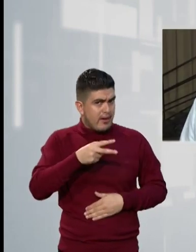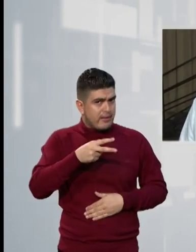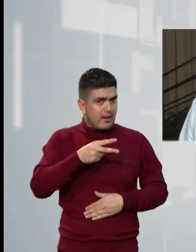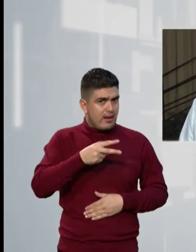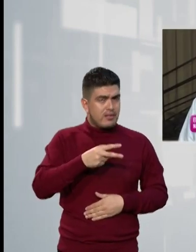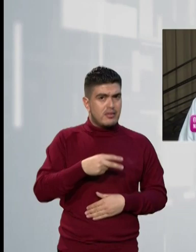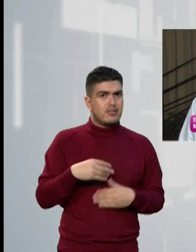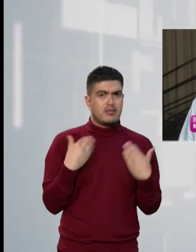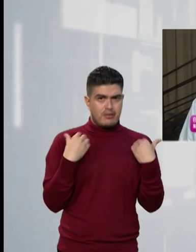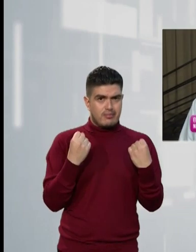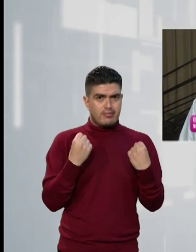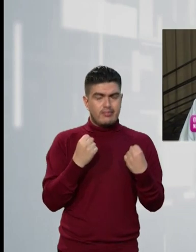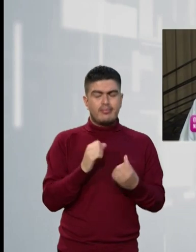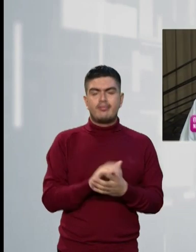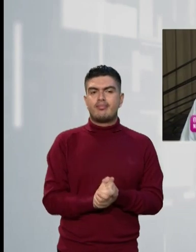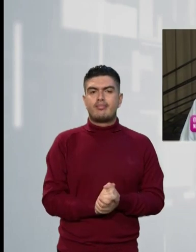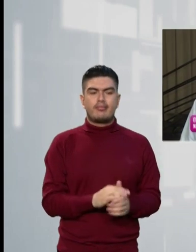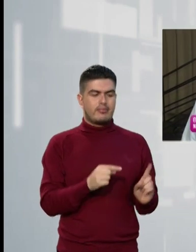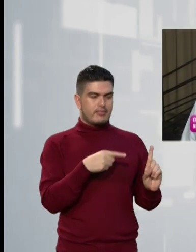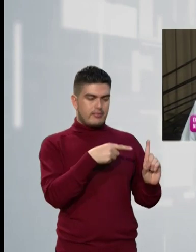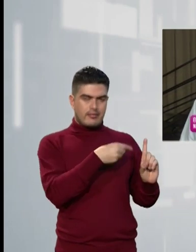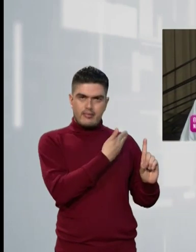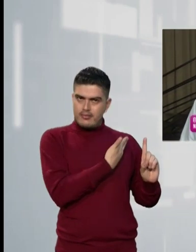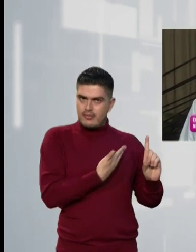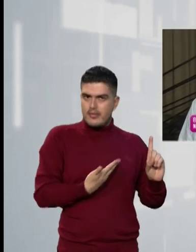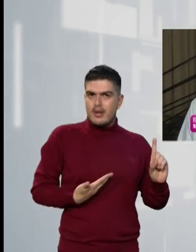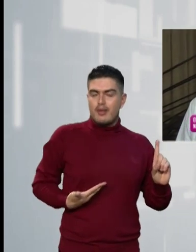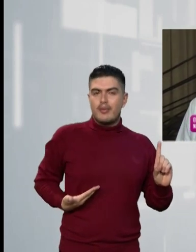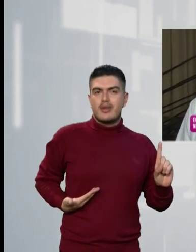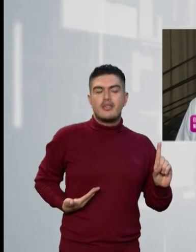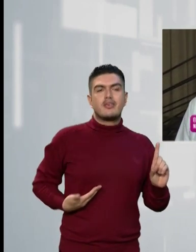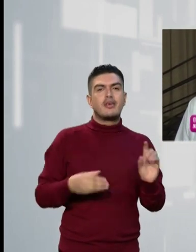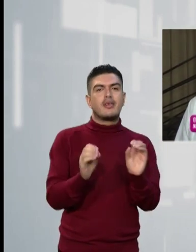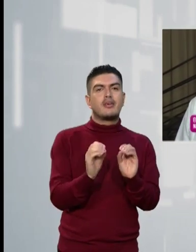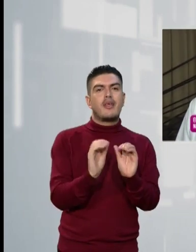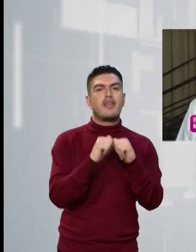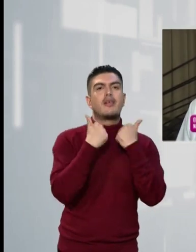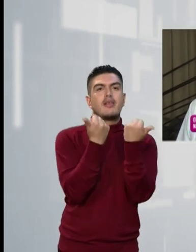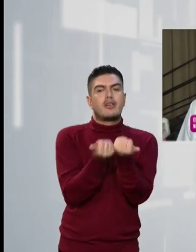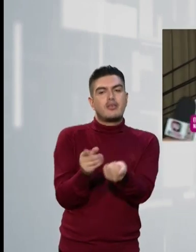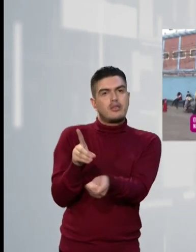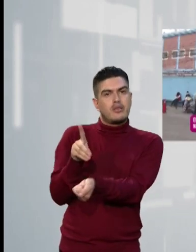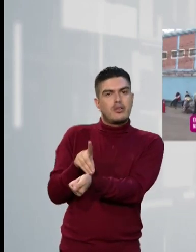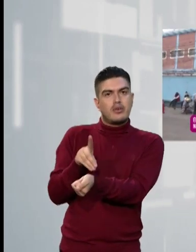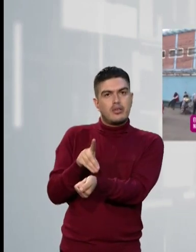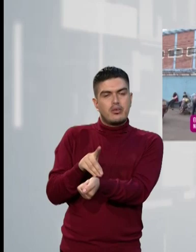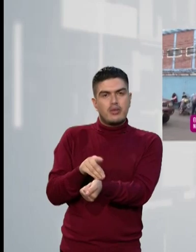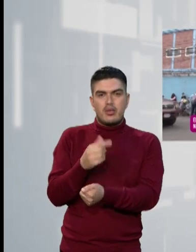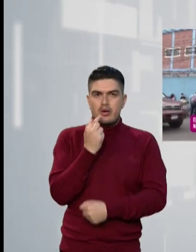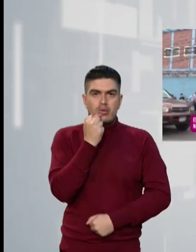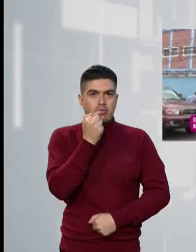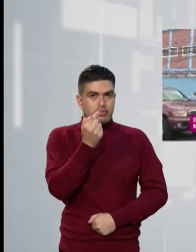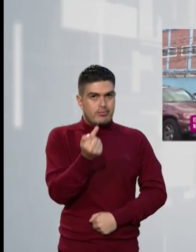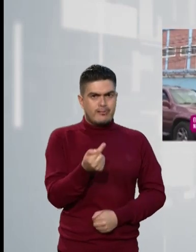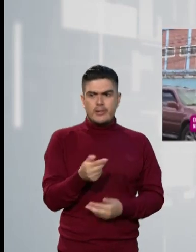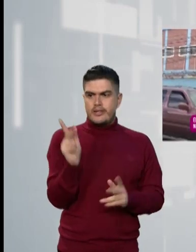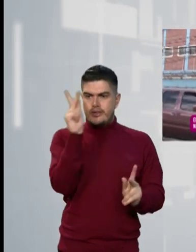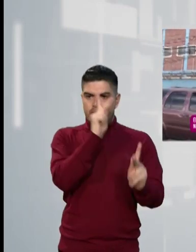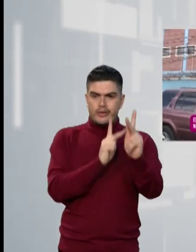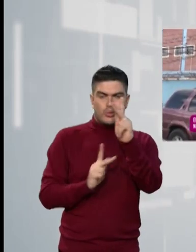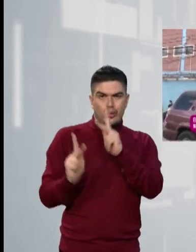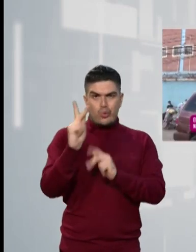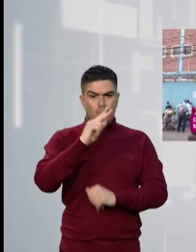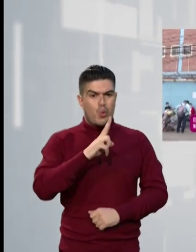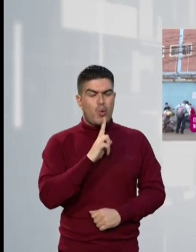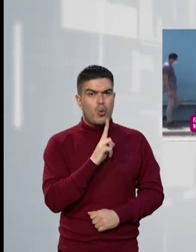en tanto la presidenta del colegio médico de Honduras la doctora elga codina detalla que es preocupante que en un país